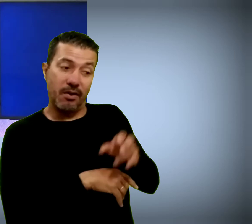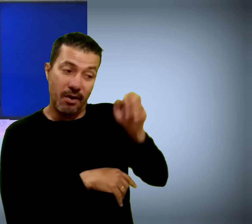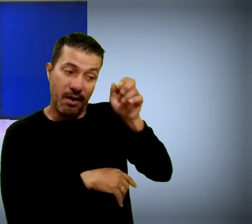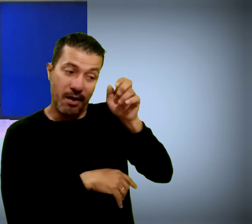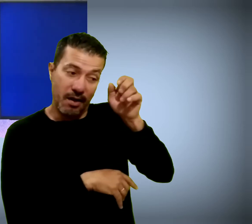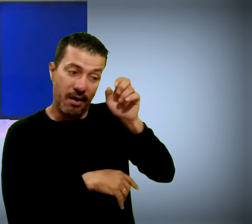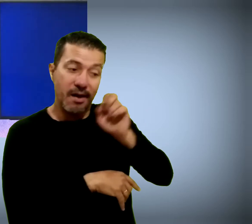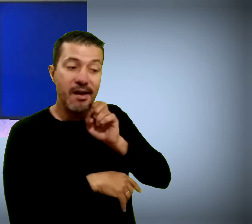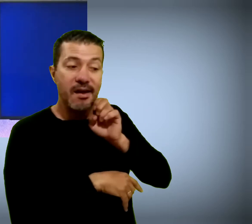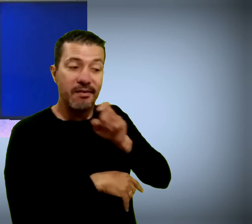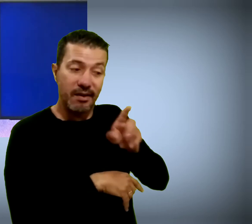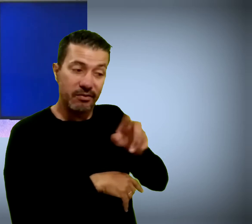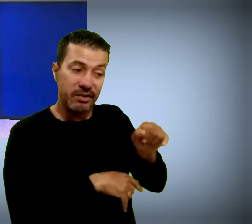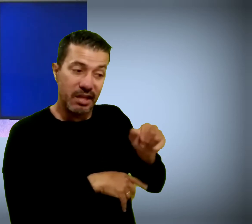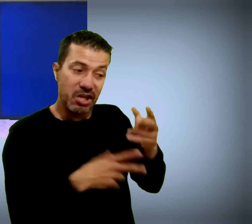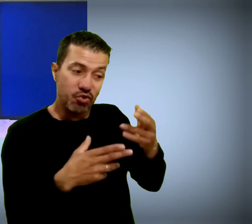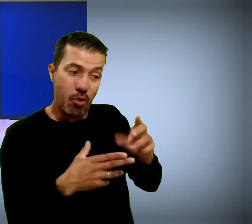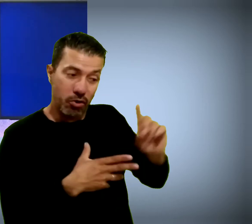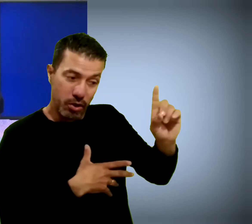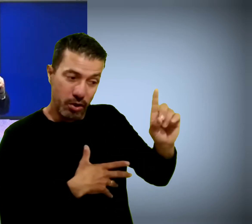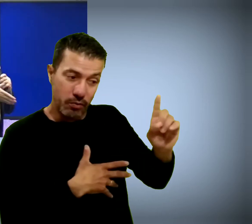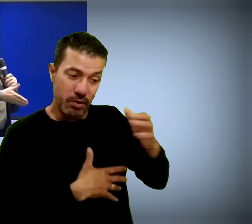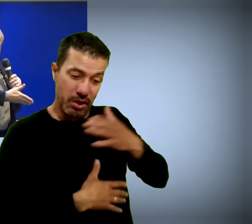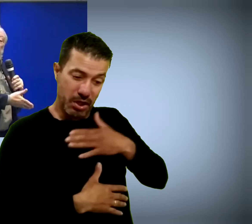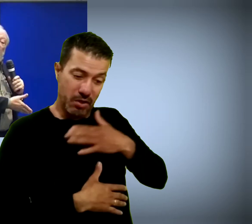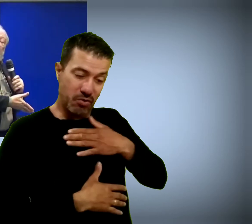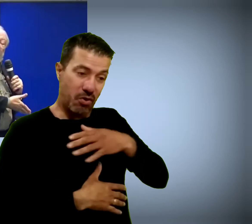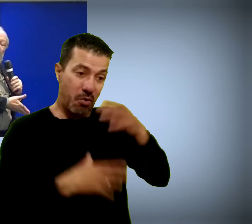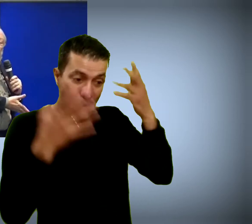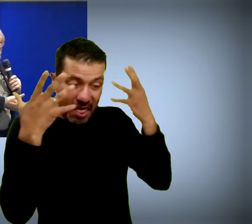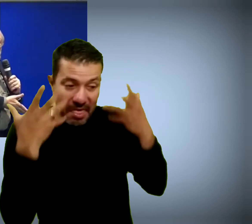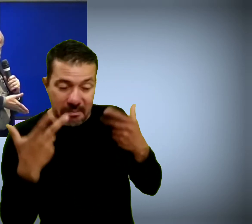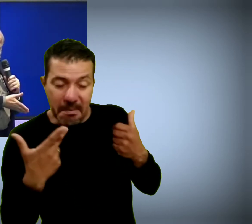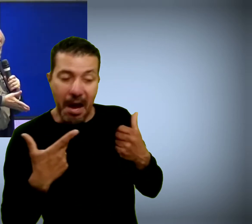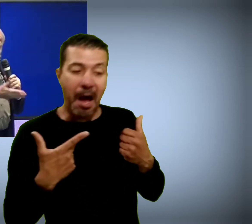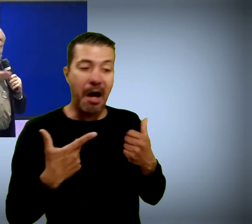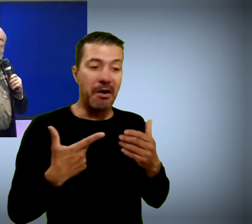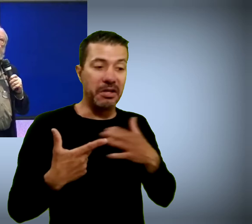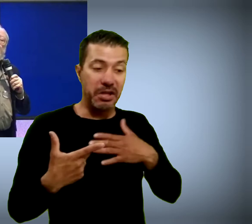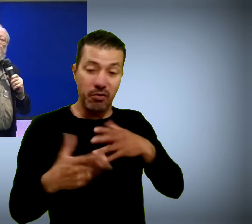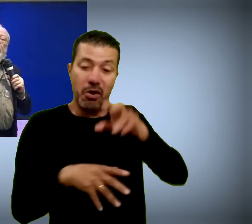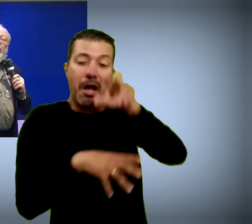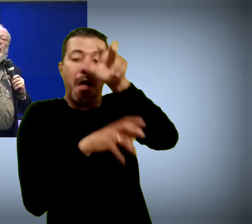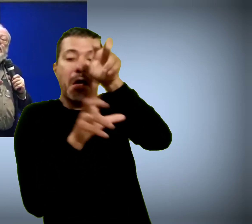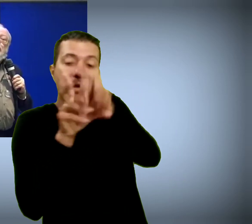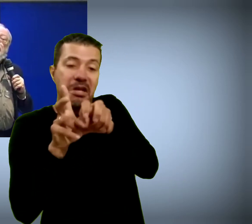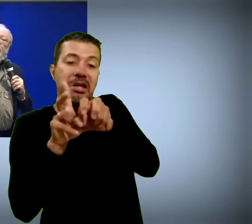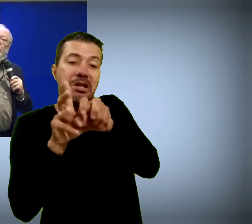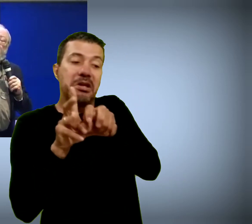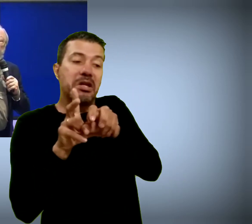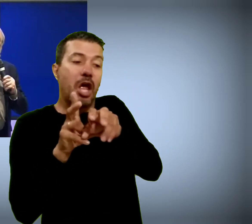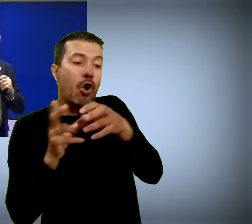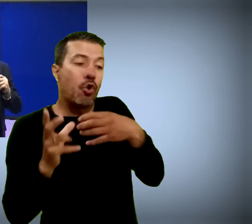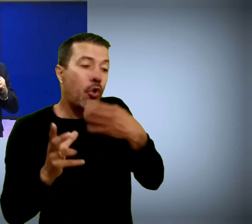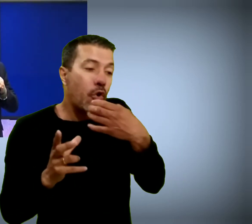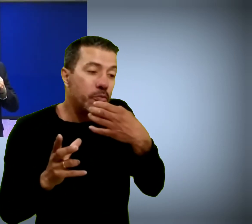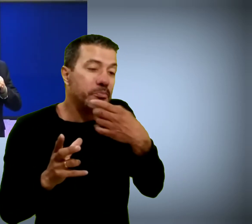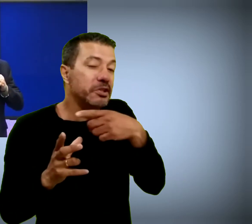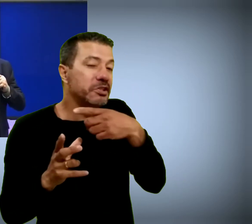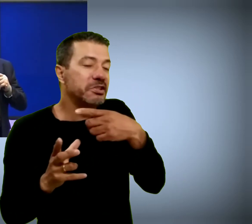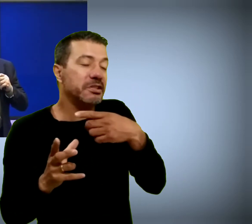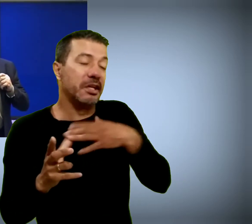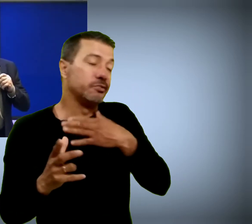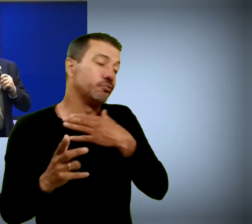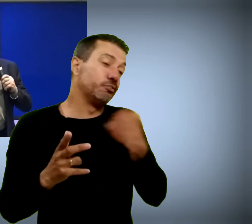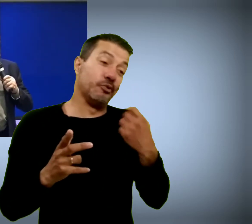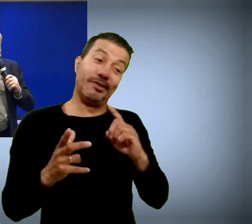Eva, você foi feita à semelhança de Deus, eu sou um animal, um réptil, eu subi aqui, comi desse fruto e além